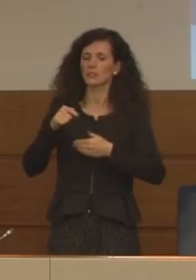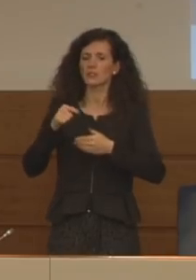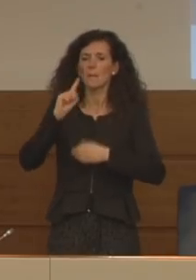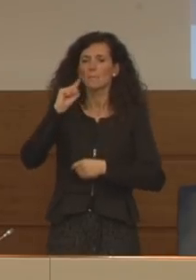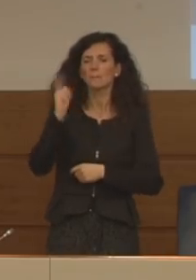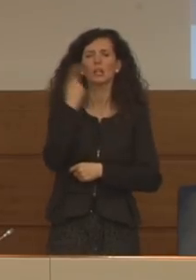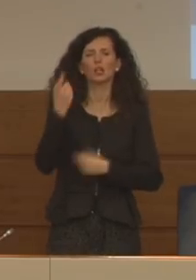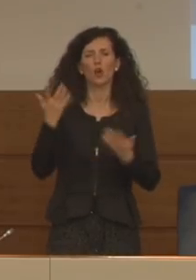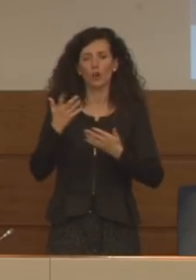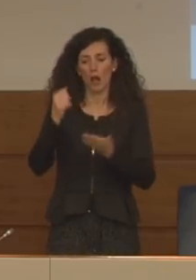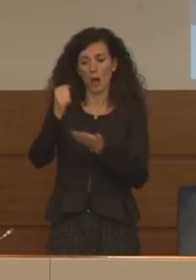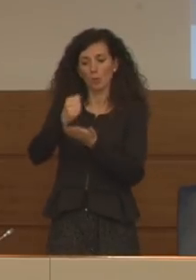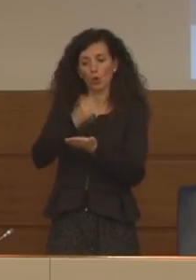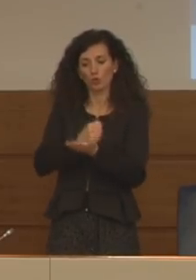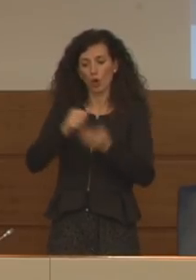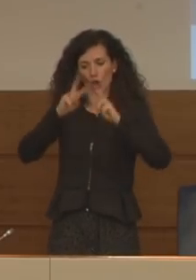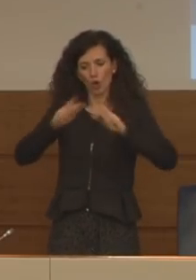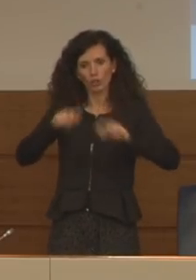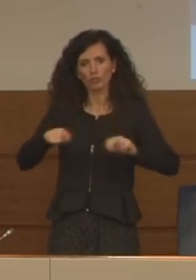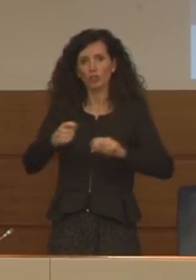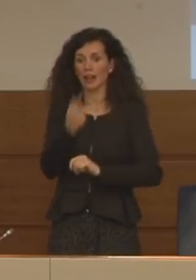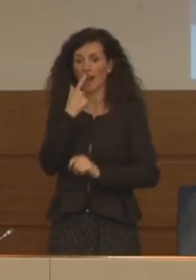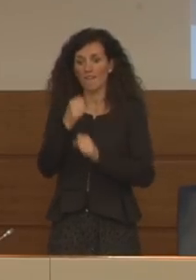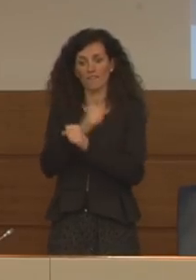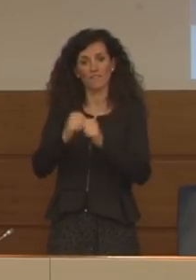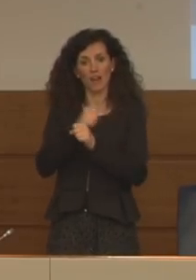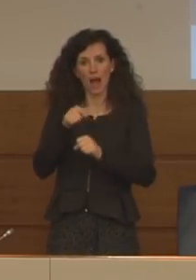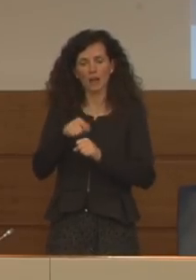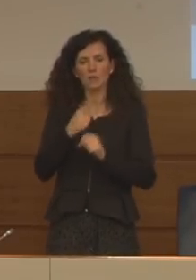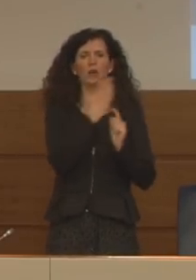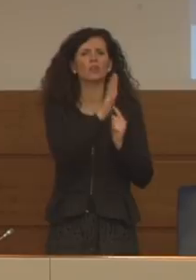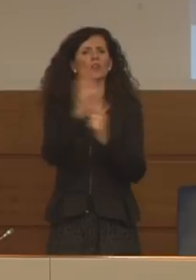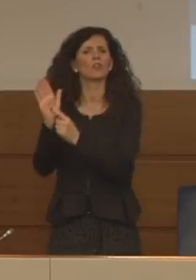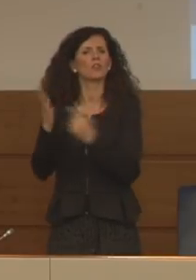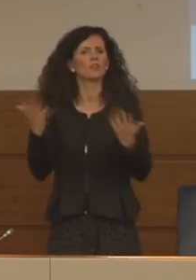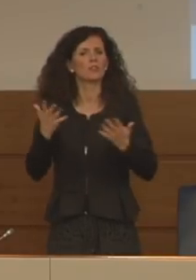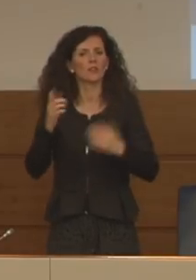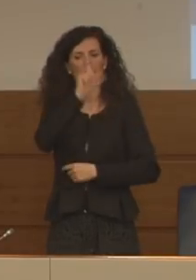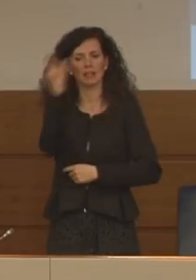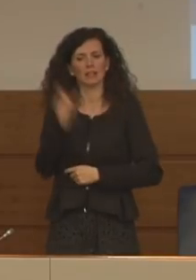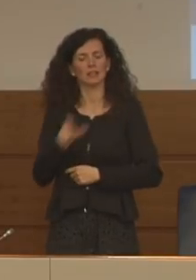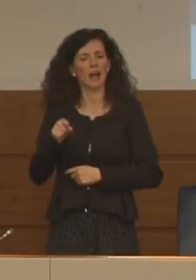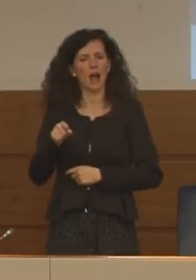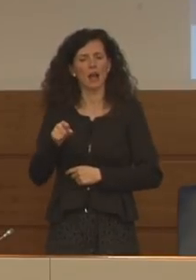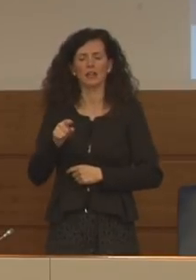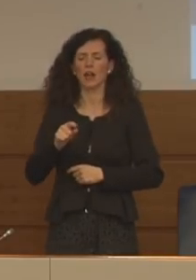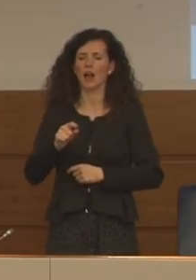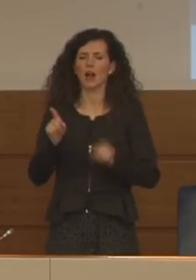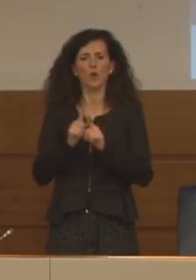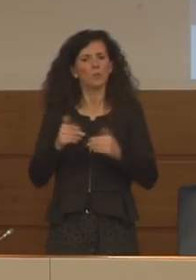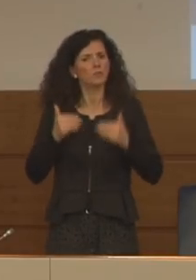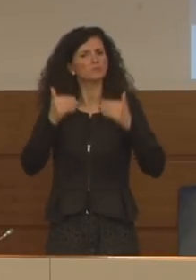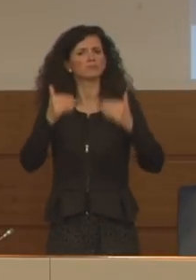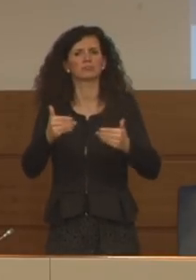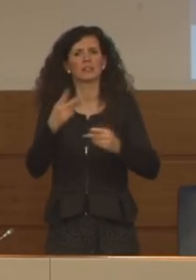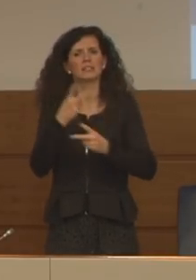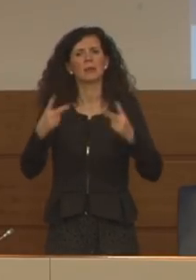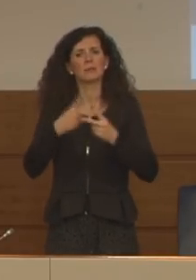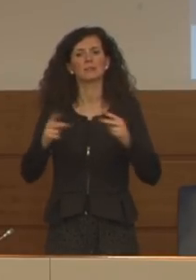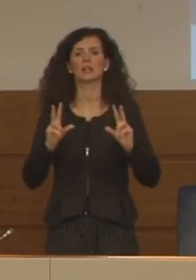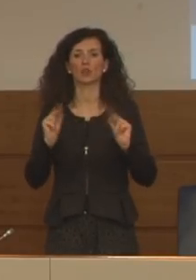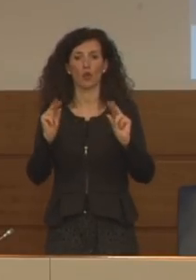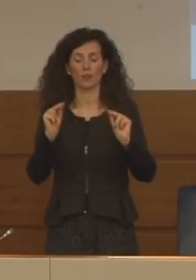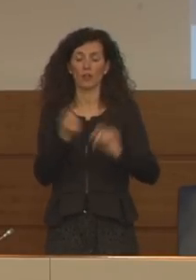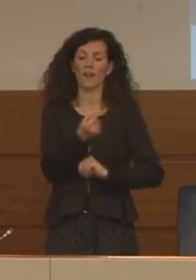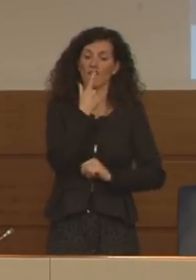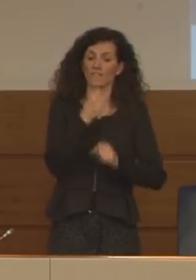ai nuovi protocolli di ricerca mostra che l'italia è sicuramente alla frontiera delle sperimentazioni più innovative sia per